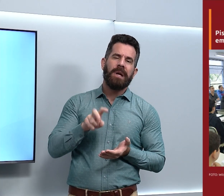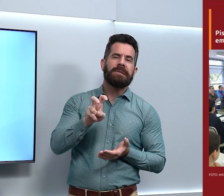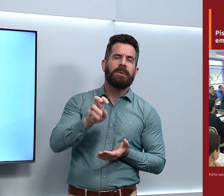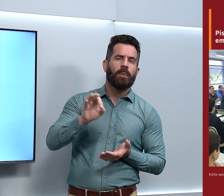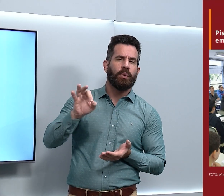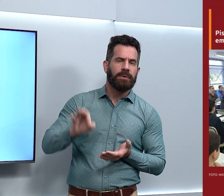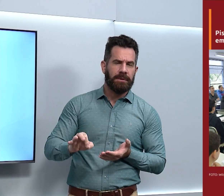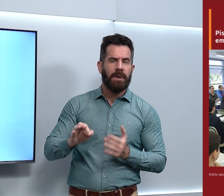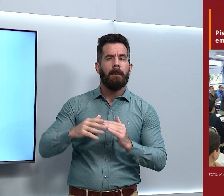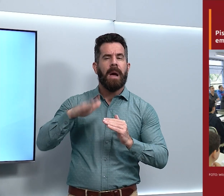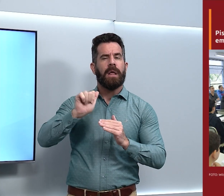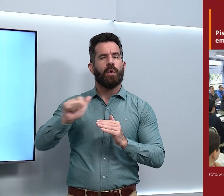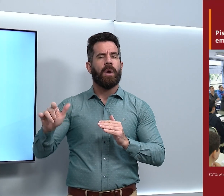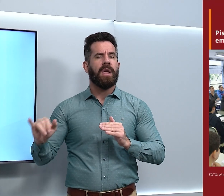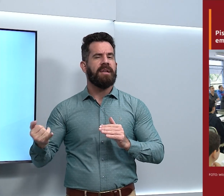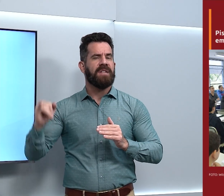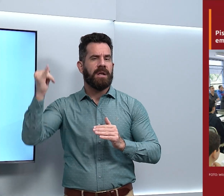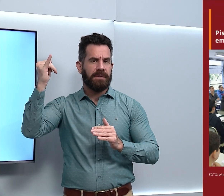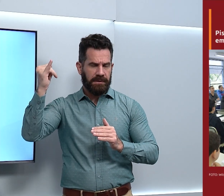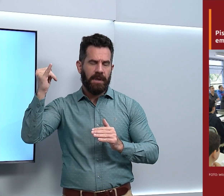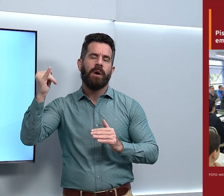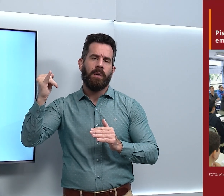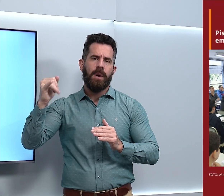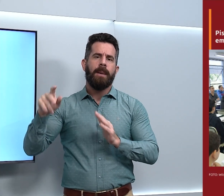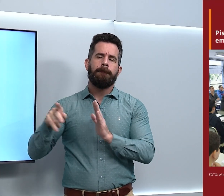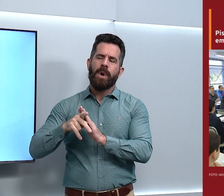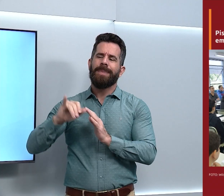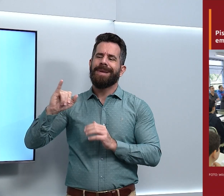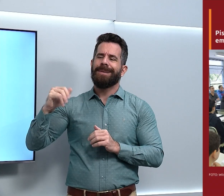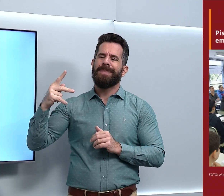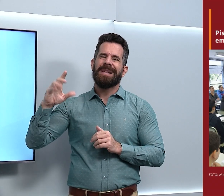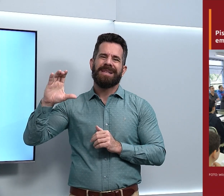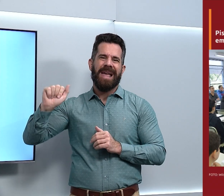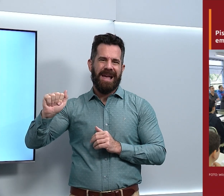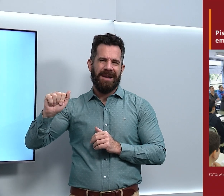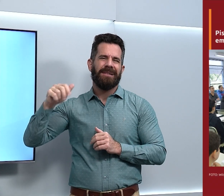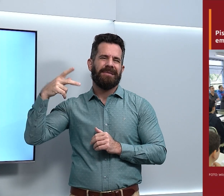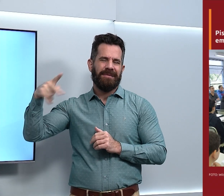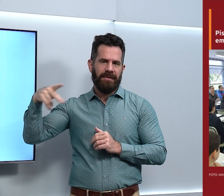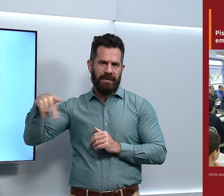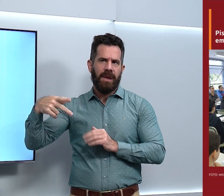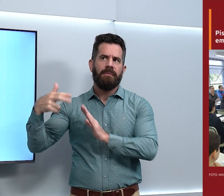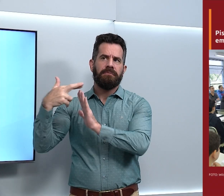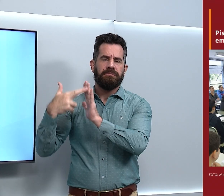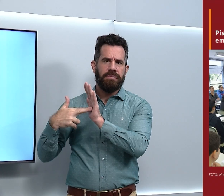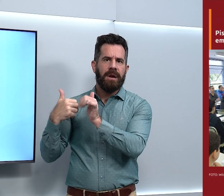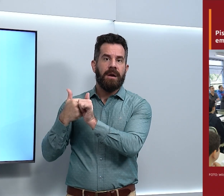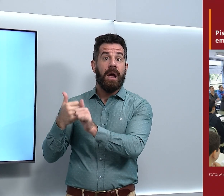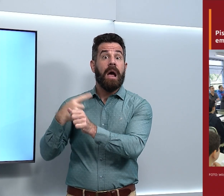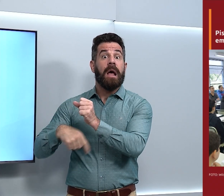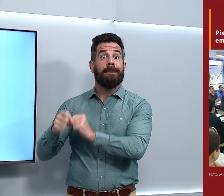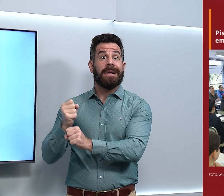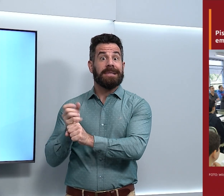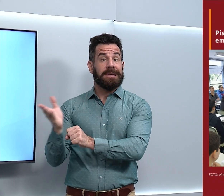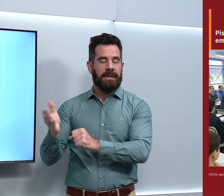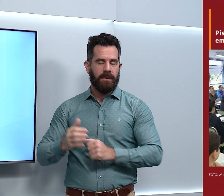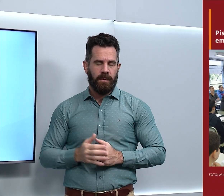da inflação, medida pelo Índice Nacional de Preços ao Consumidor do ano passado.